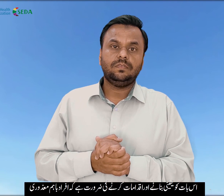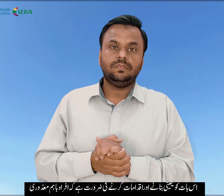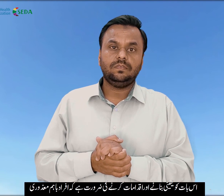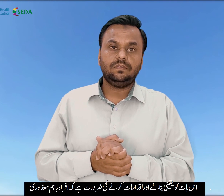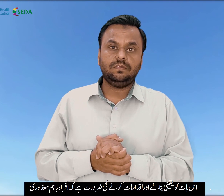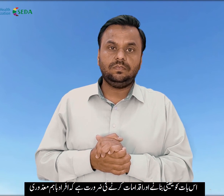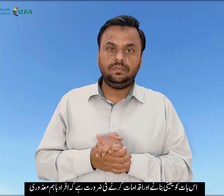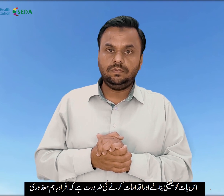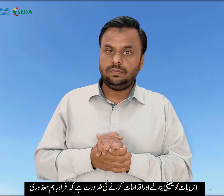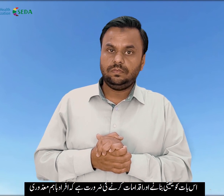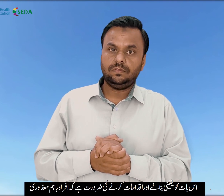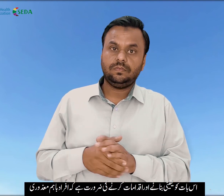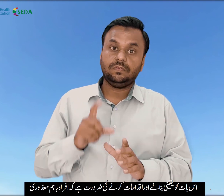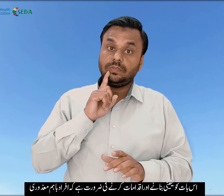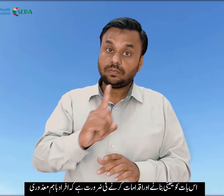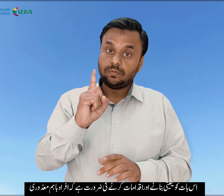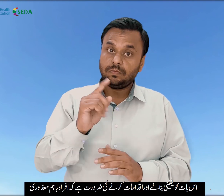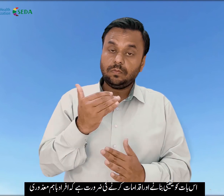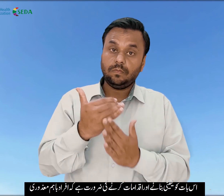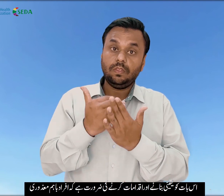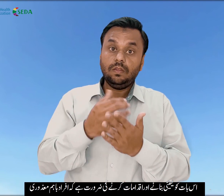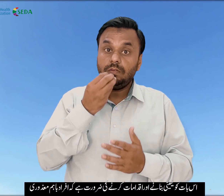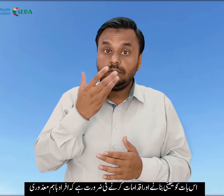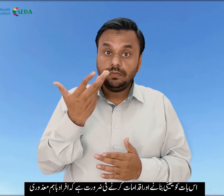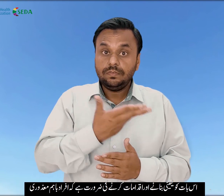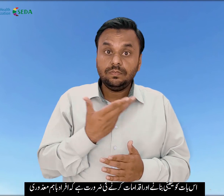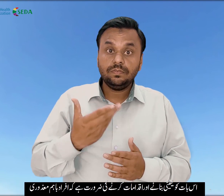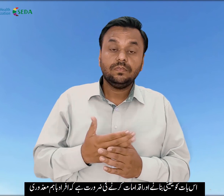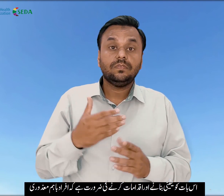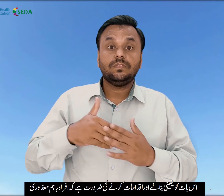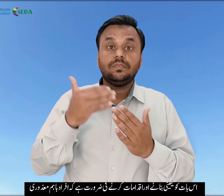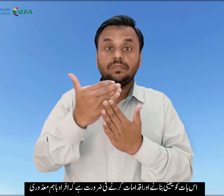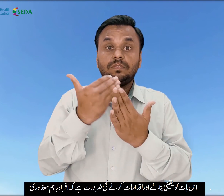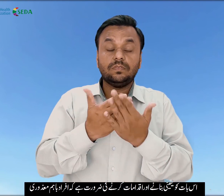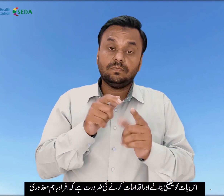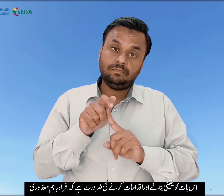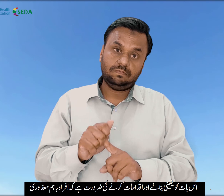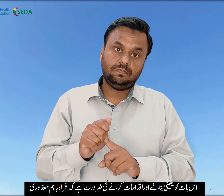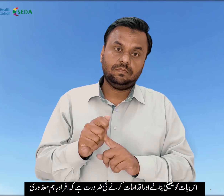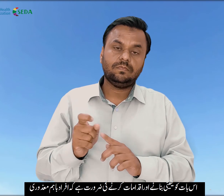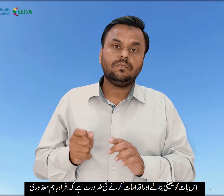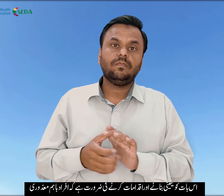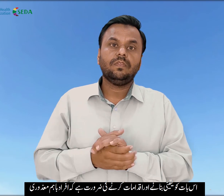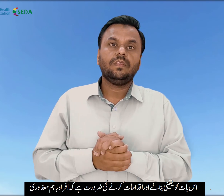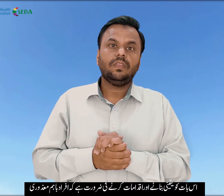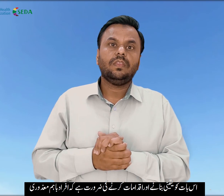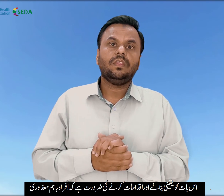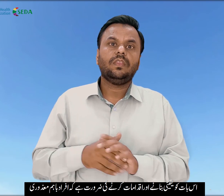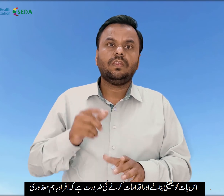اس بات کو یقینی بنانے اور اقدامات کرنے کی ضرورت ہے کہ افراد باہم